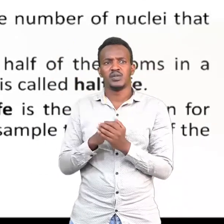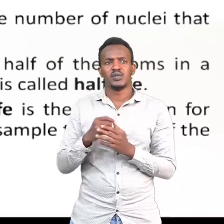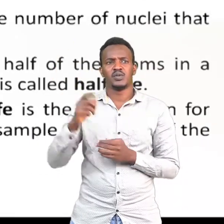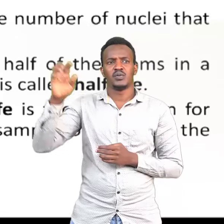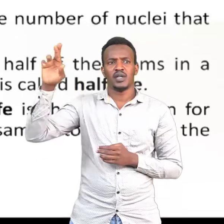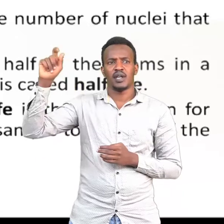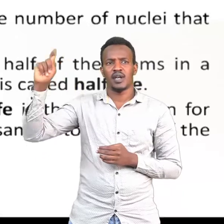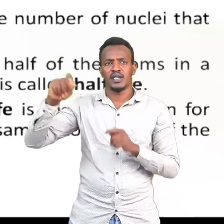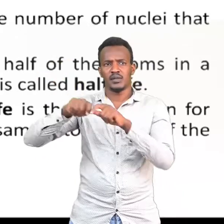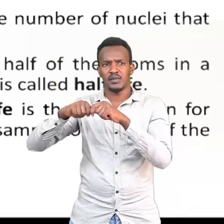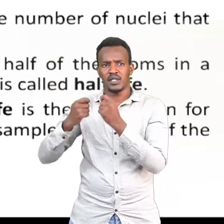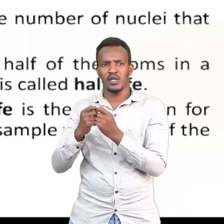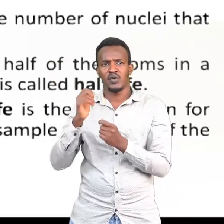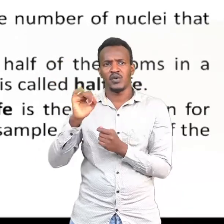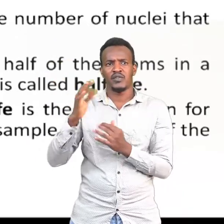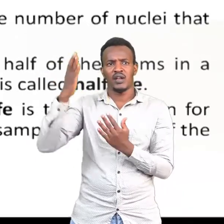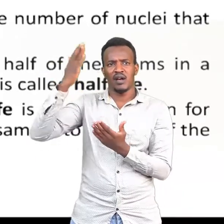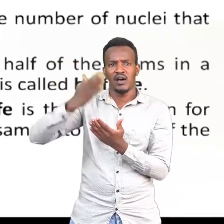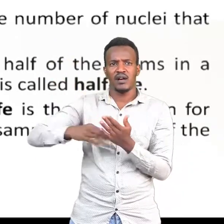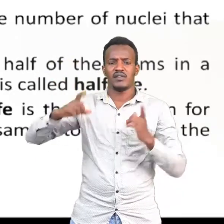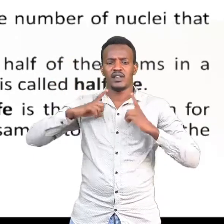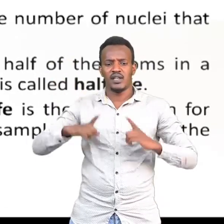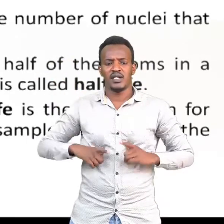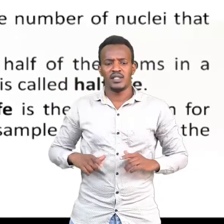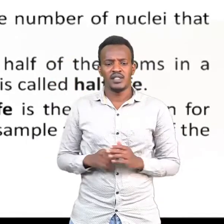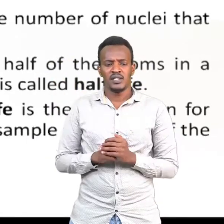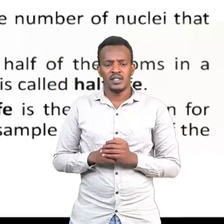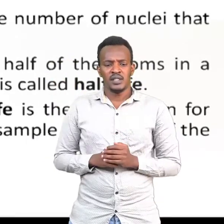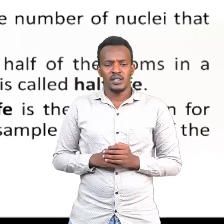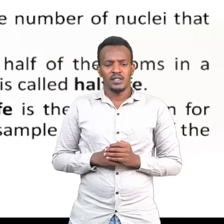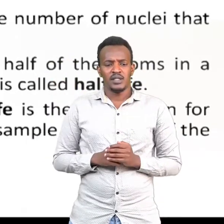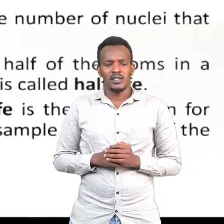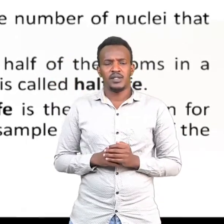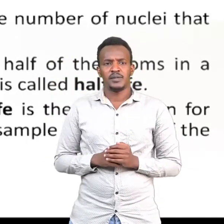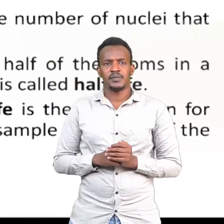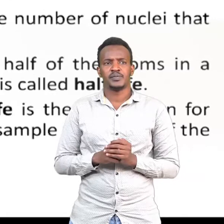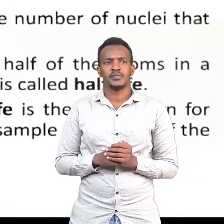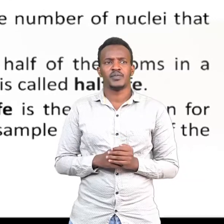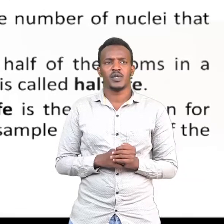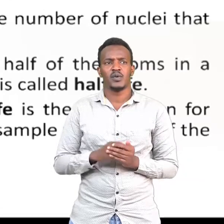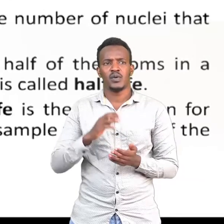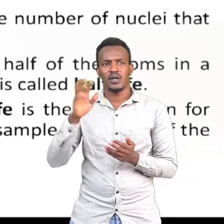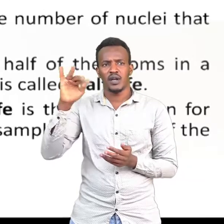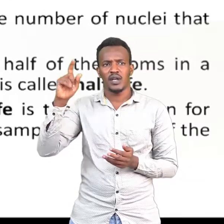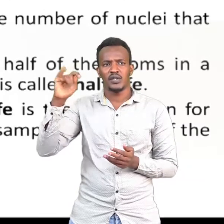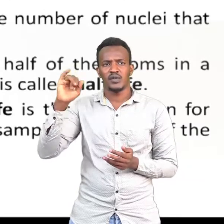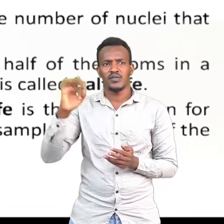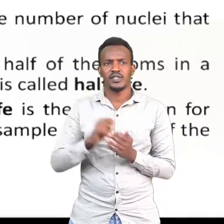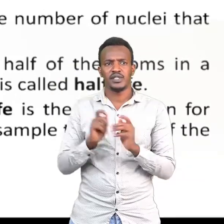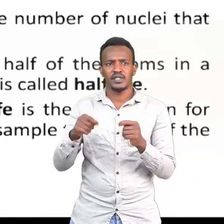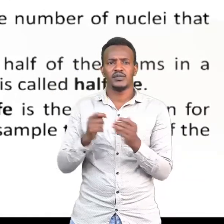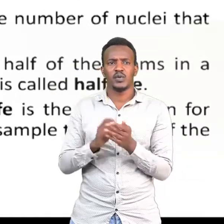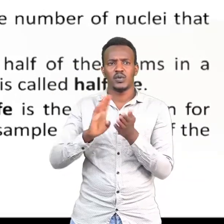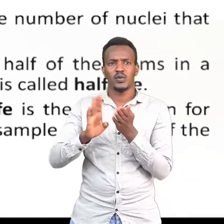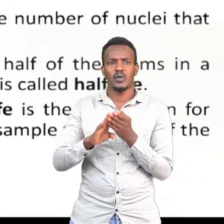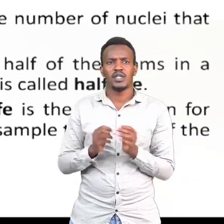noqonaysaa rate of decay and half life dhaqsaha burburka u dhaco nucleus-tan qaybsamasa sidee bu degdeg markaasi degdeg u burburaysa